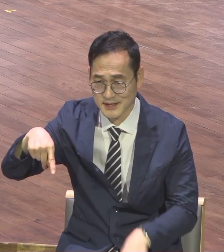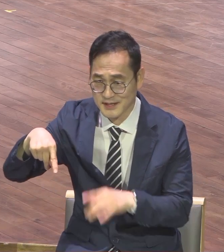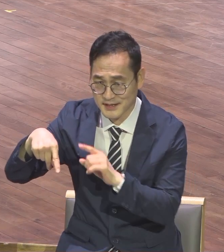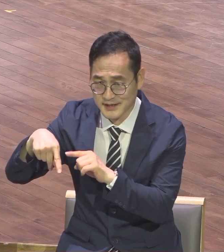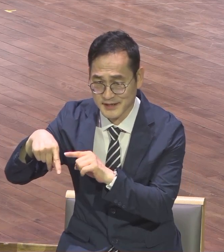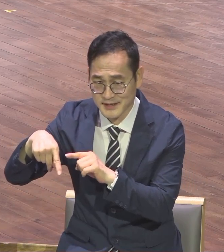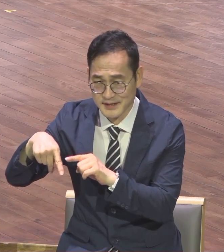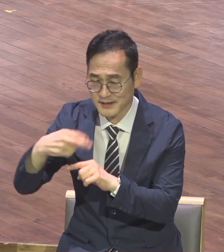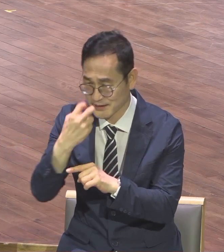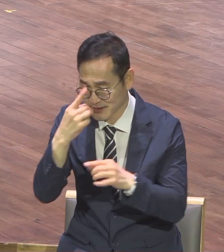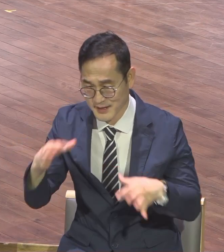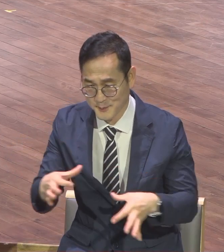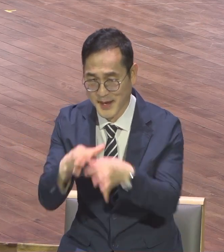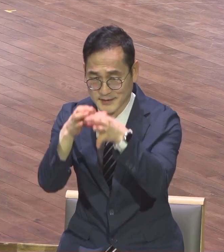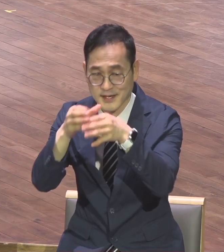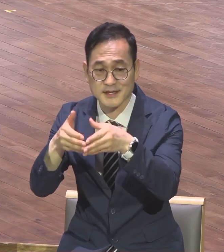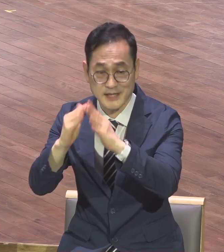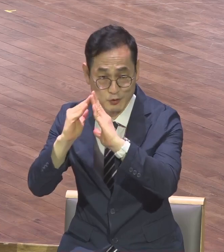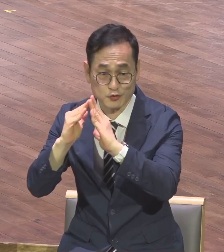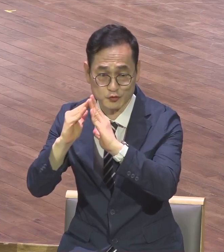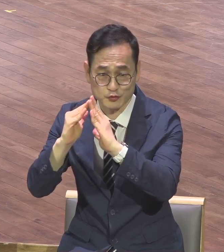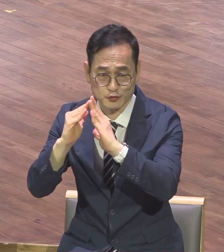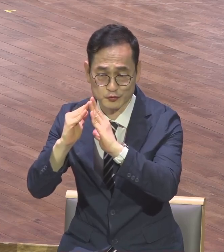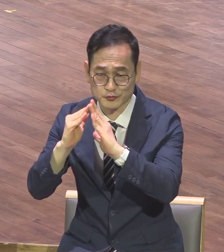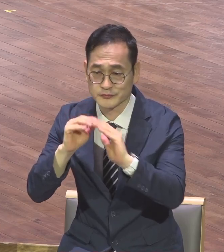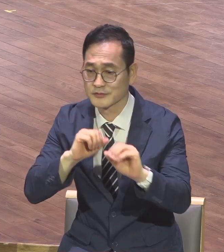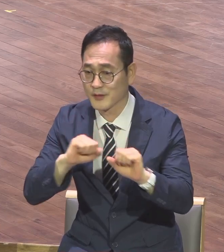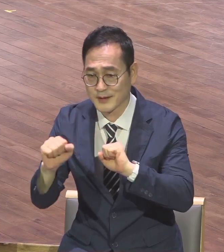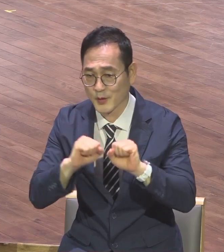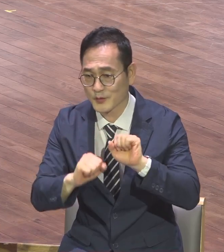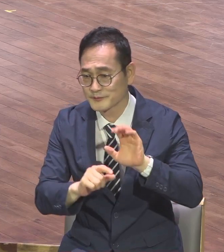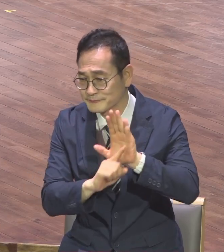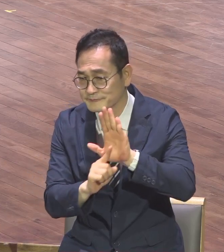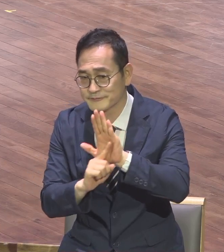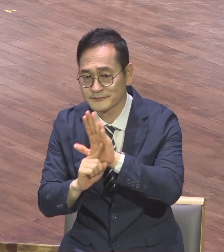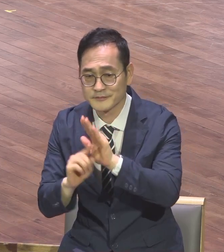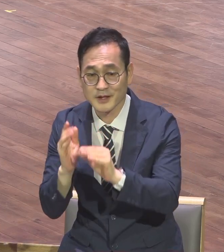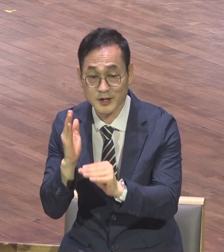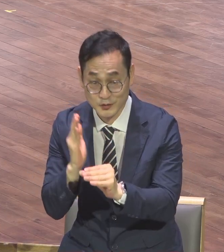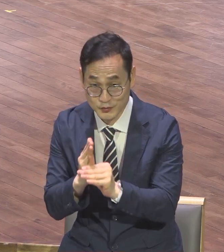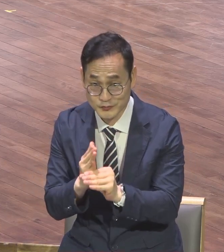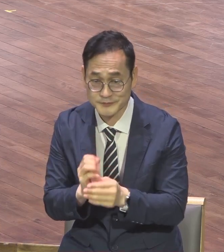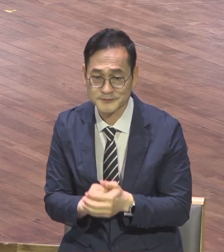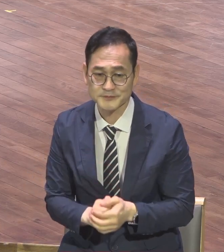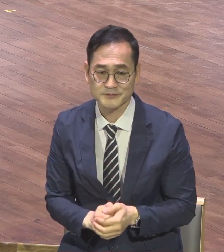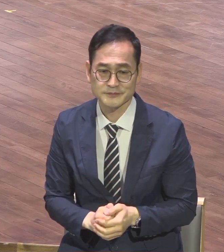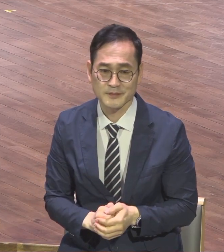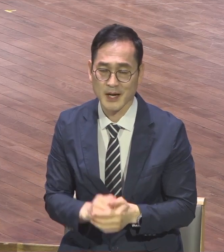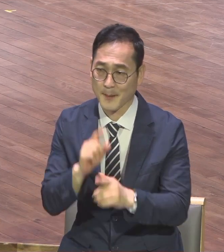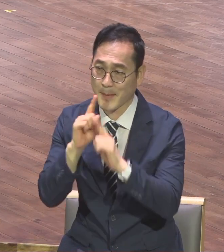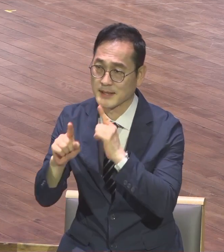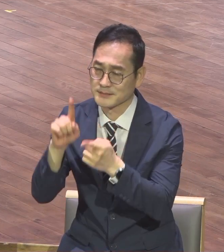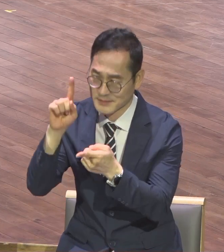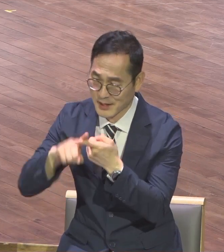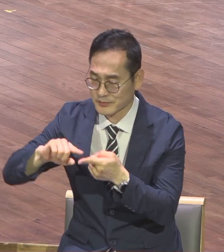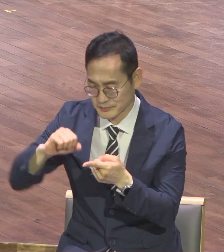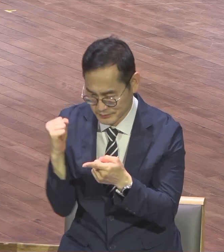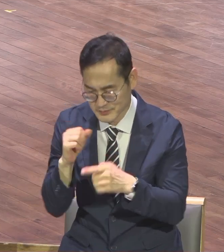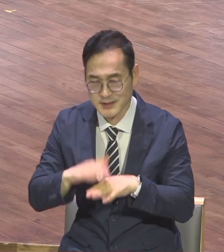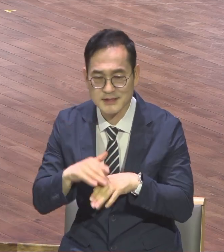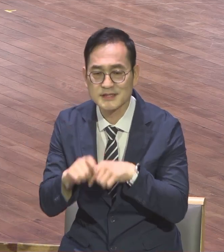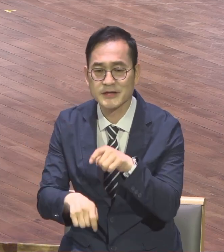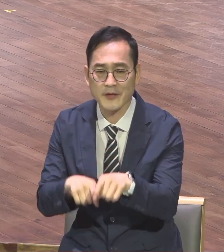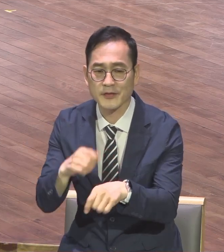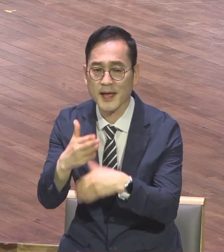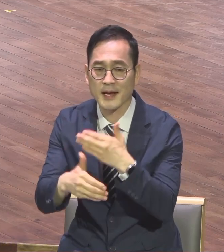CVDIP로 망대를 세우자. 말씀을 가지고 삶 속에 실천하면서 하나님이